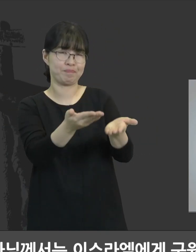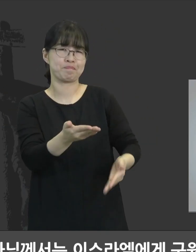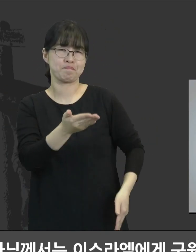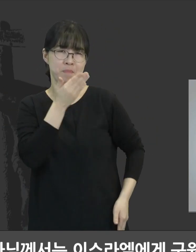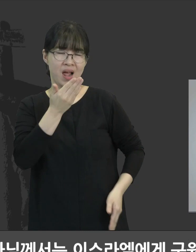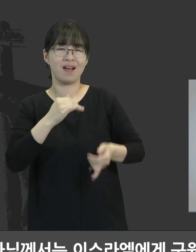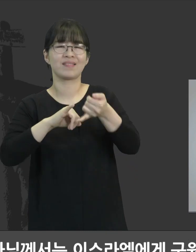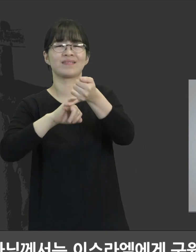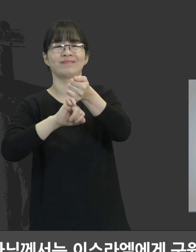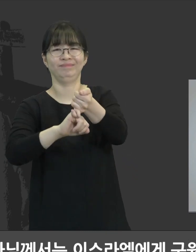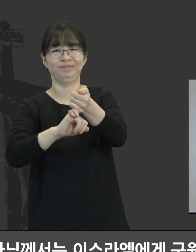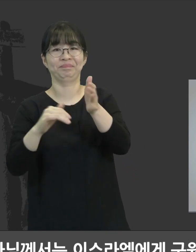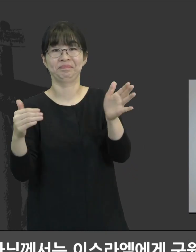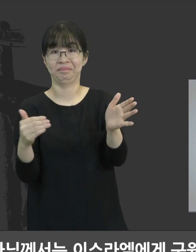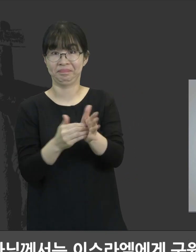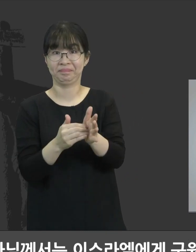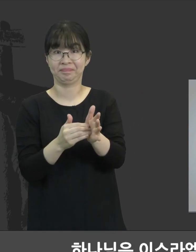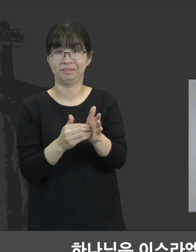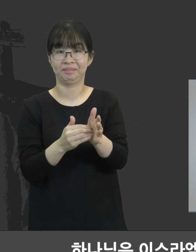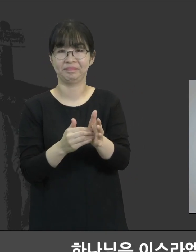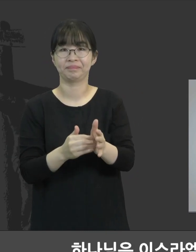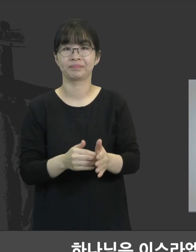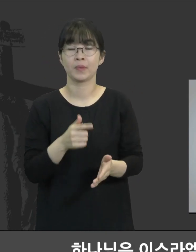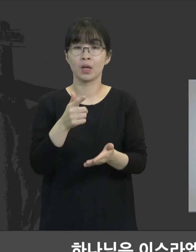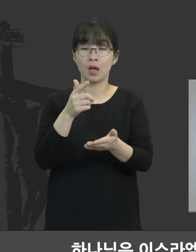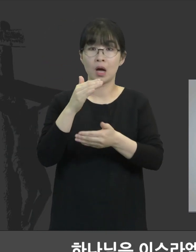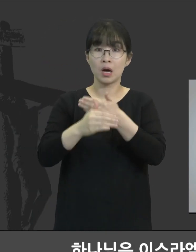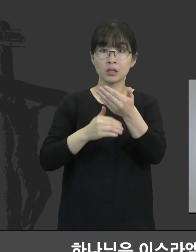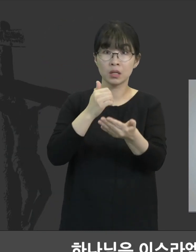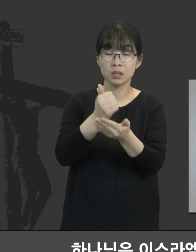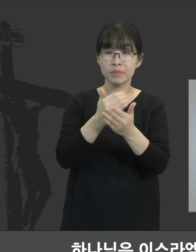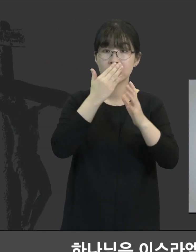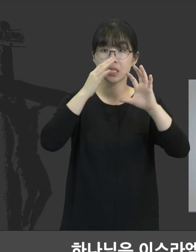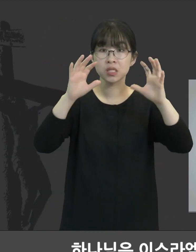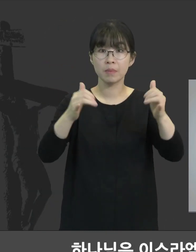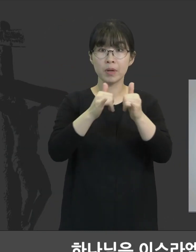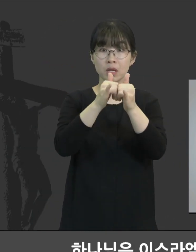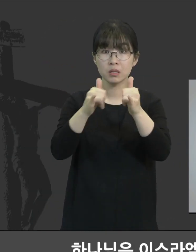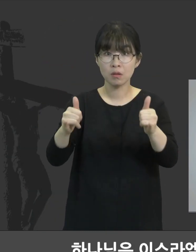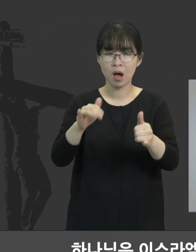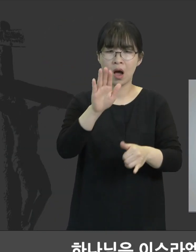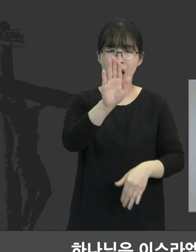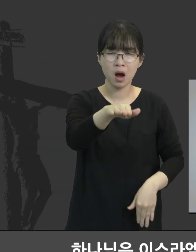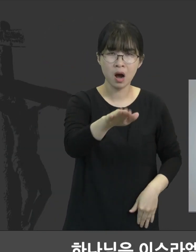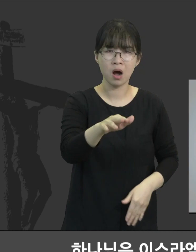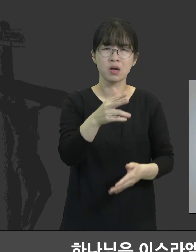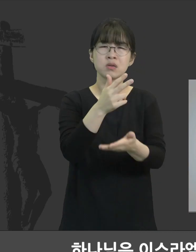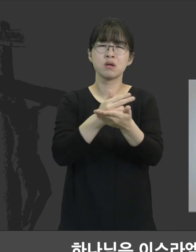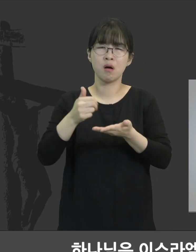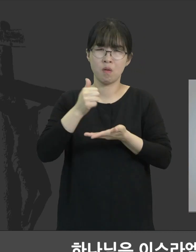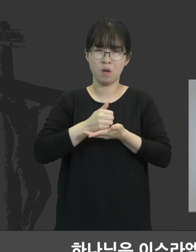것을 약속하셨습니다. 하나님은 이스라엘 백성들에게 여호와께로 돌아오라고